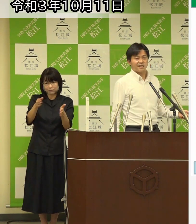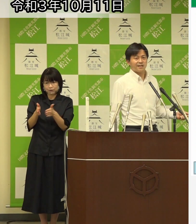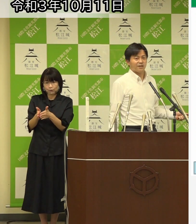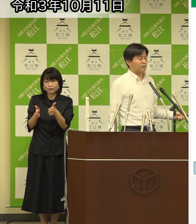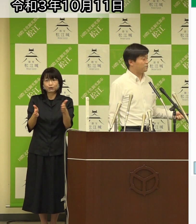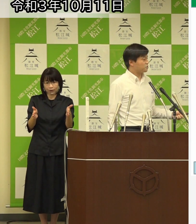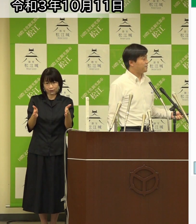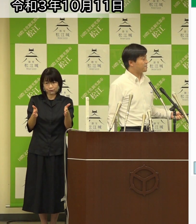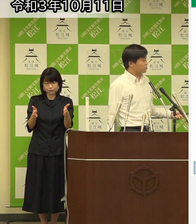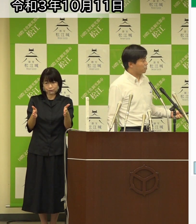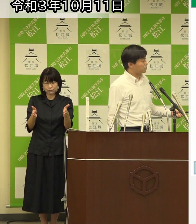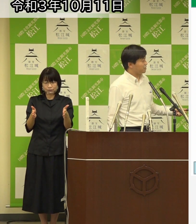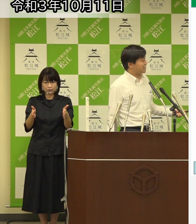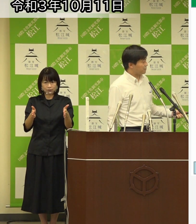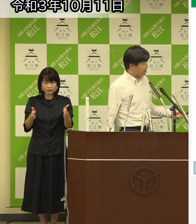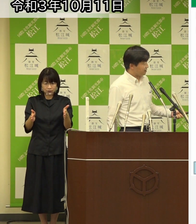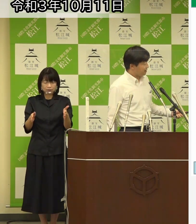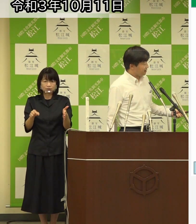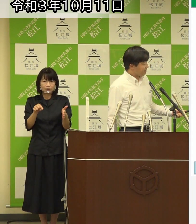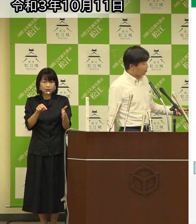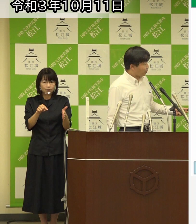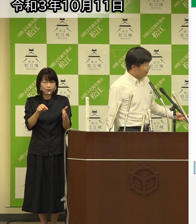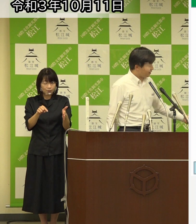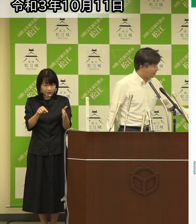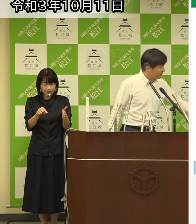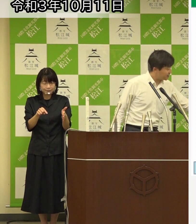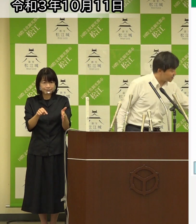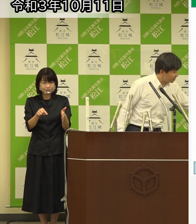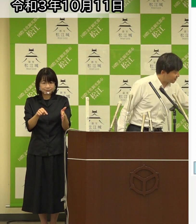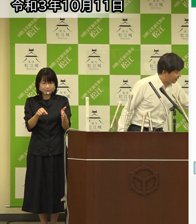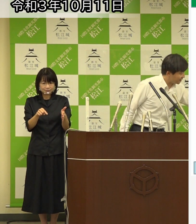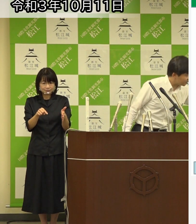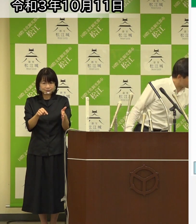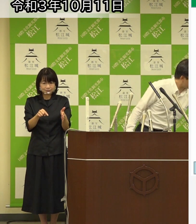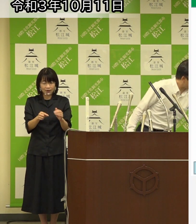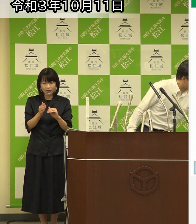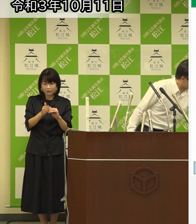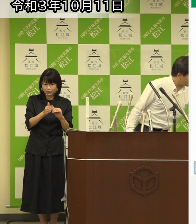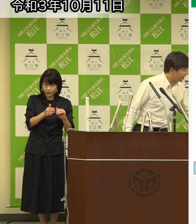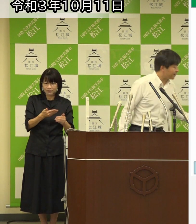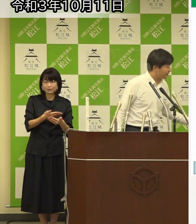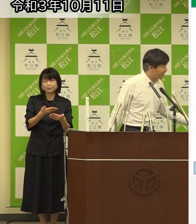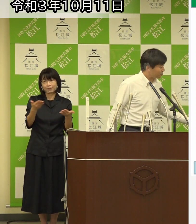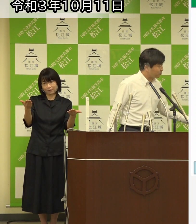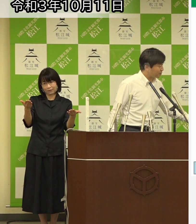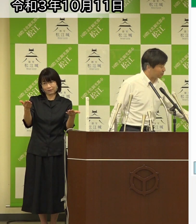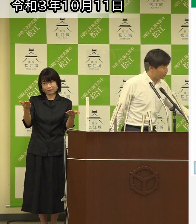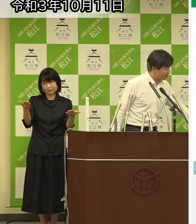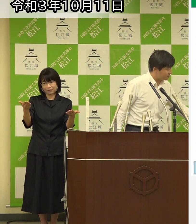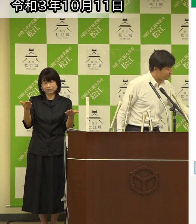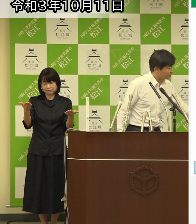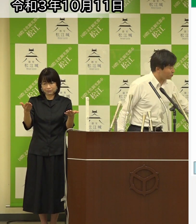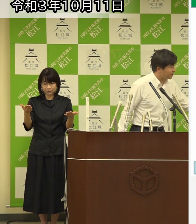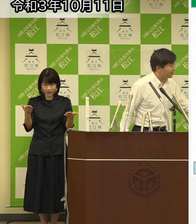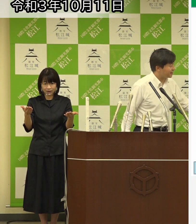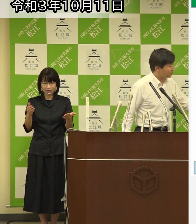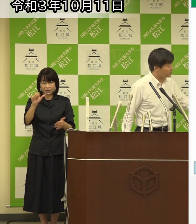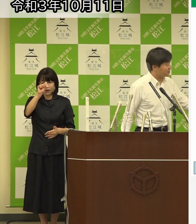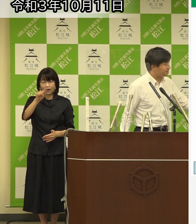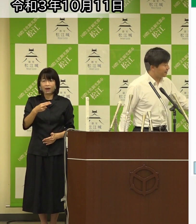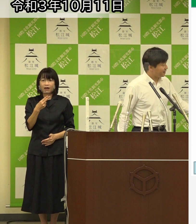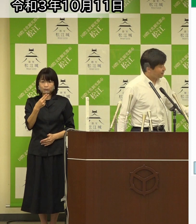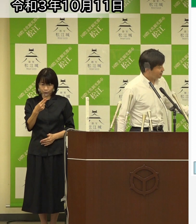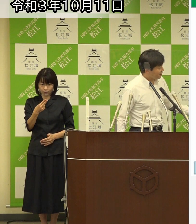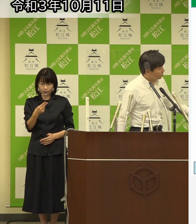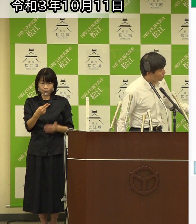カーがですね、置けるスペースを作り出します。でそこにキッチンカー、飲食提供をしたり、アート空間の演出などを考えてお